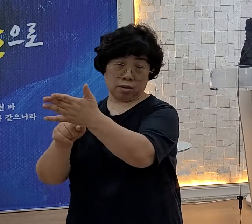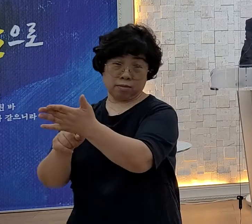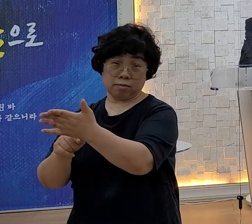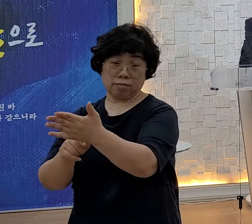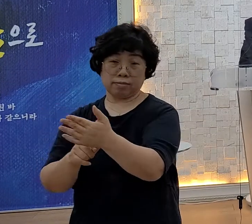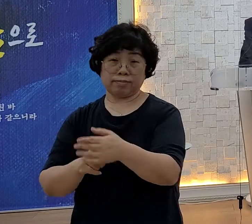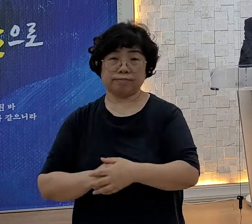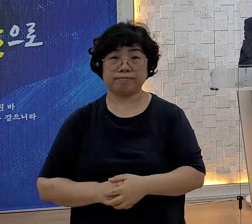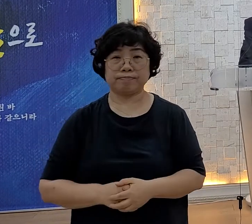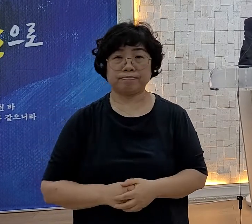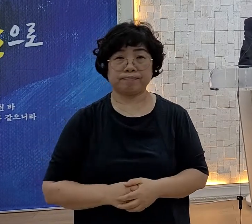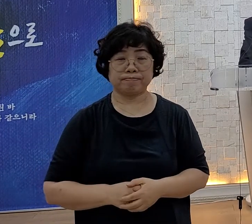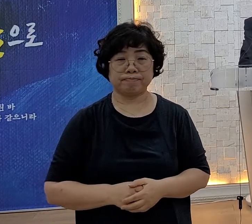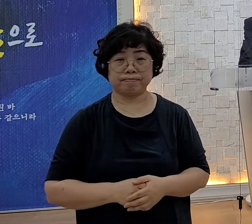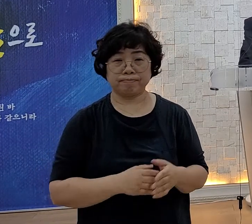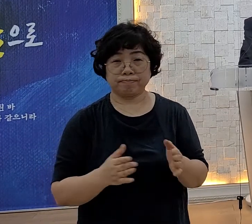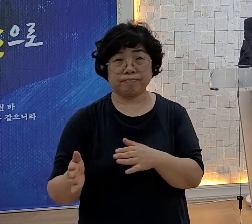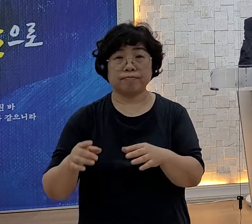연단이라는 말이 있죠. 연단.